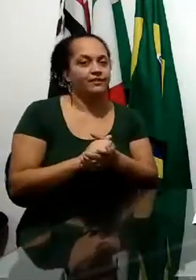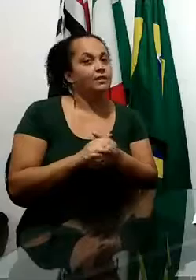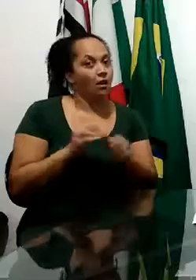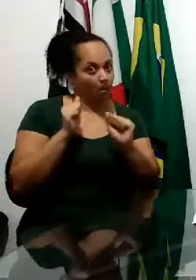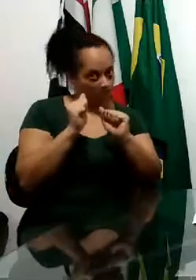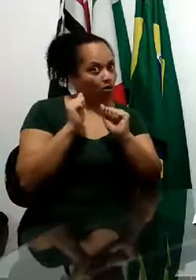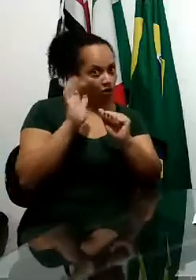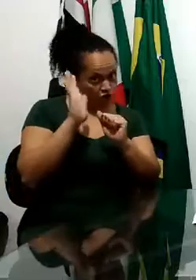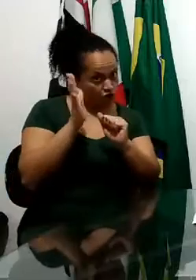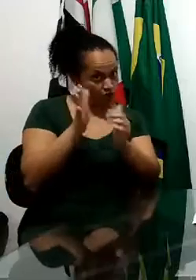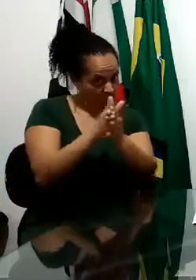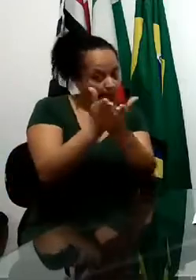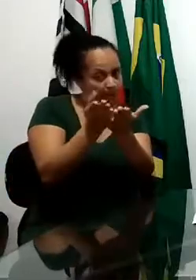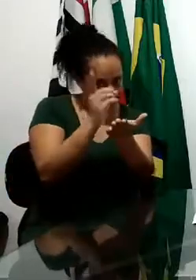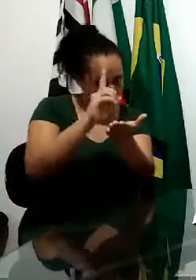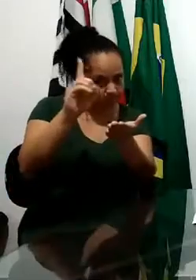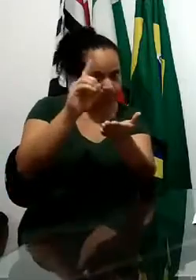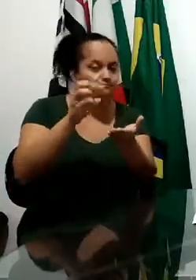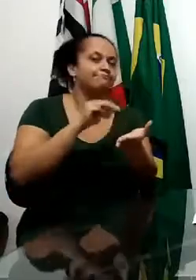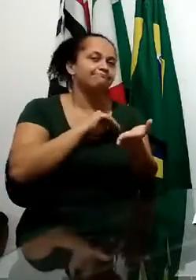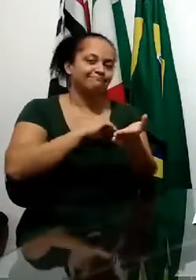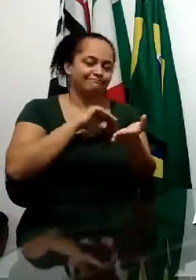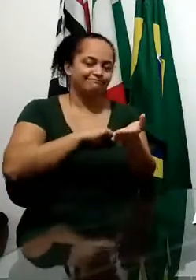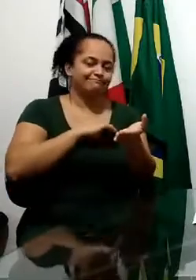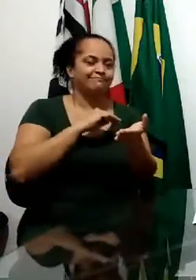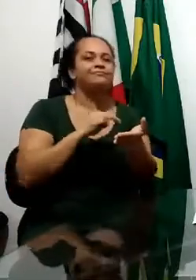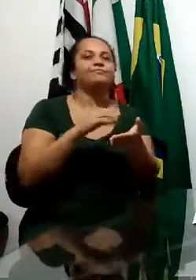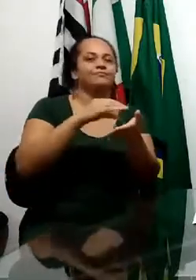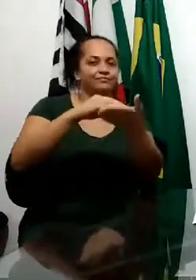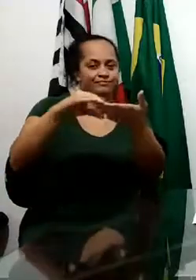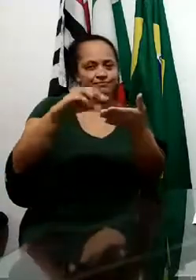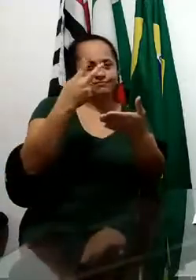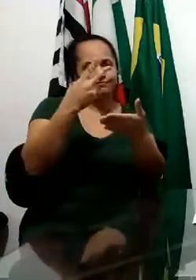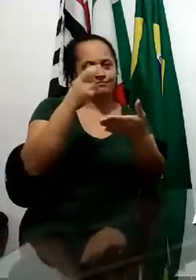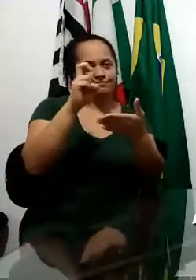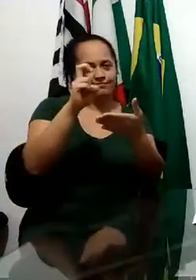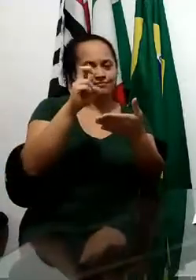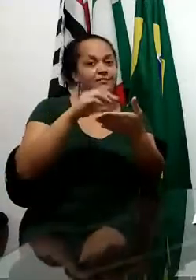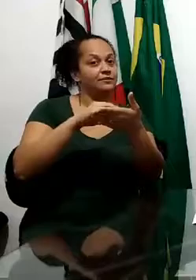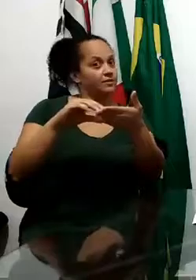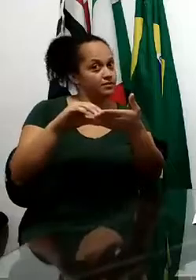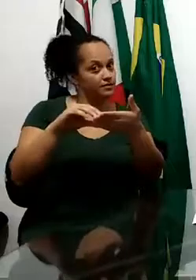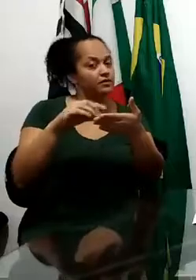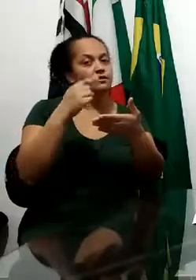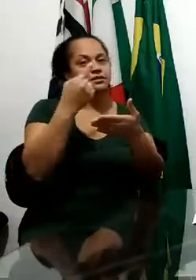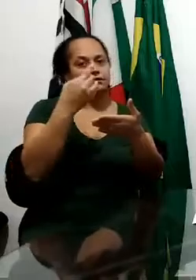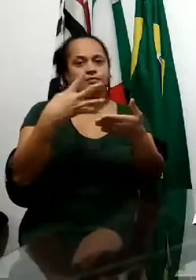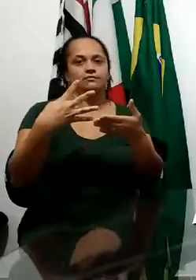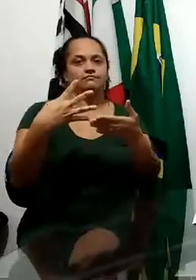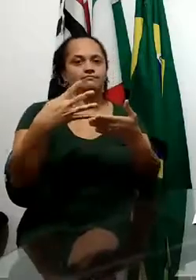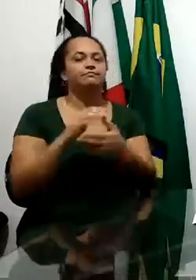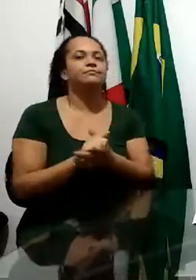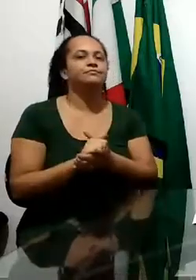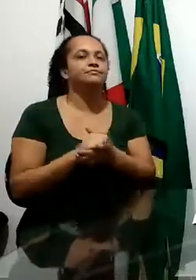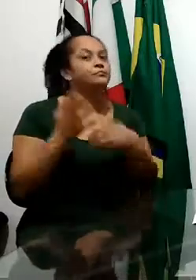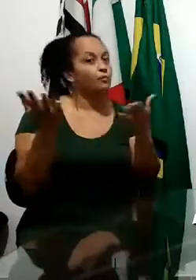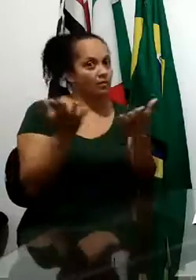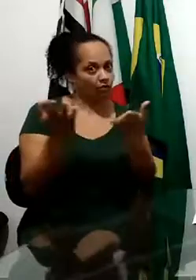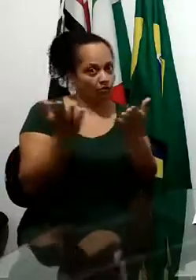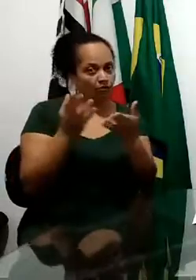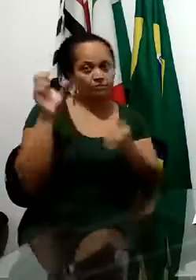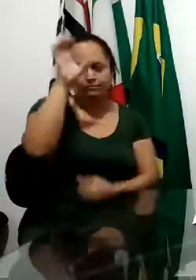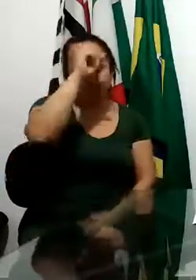na Bíblia, Mateus capítulo 25, a partir do versículo 14. E nós vamos hoje